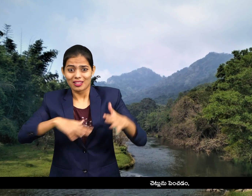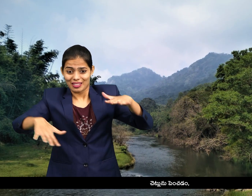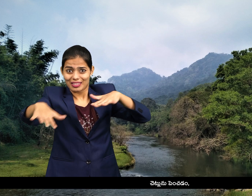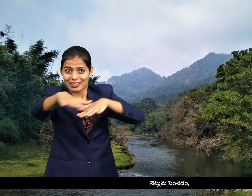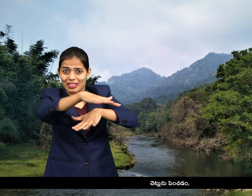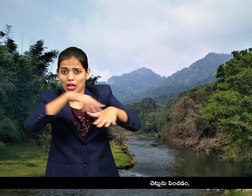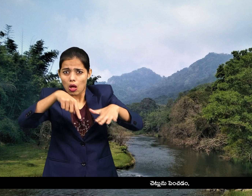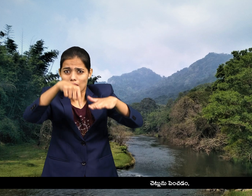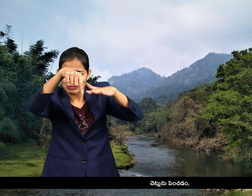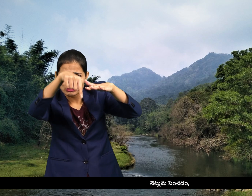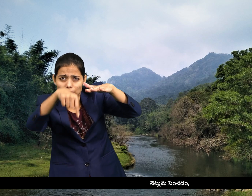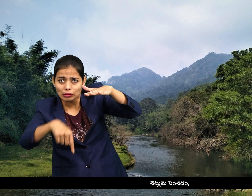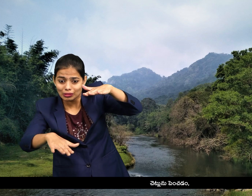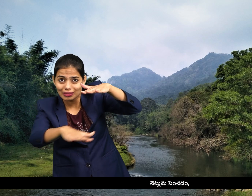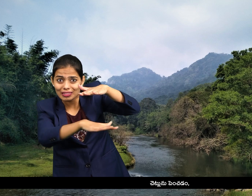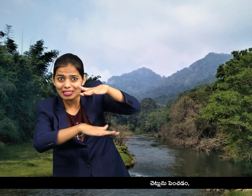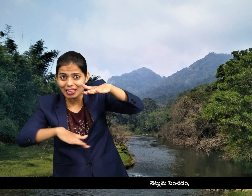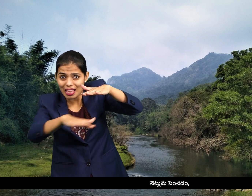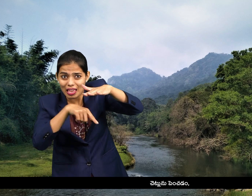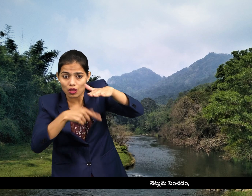చెట్లను పెంచటం